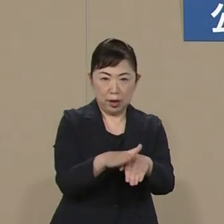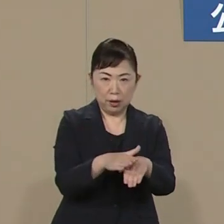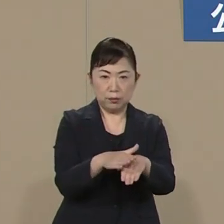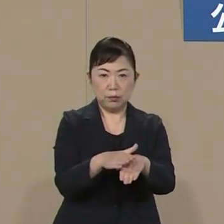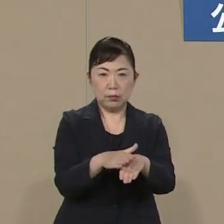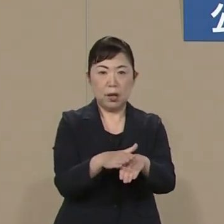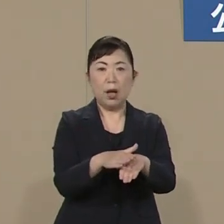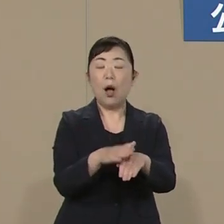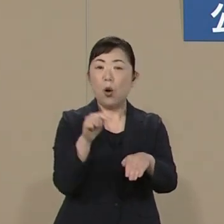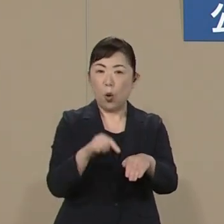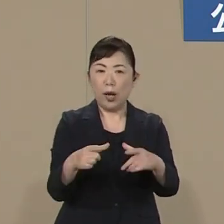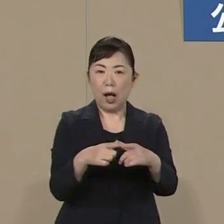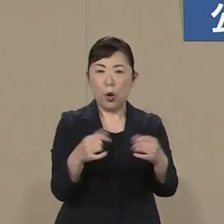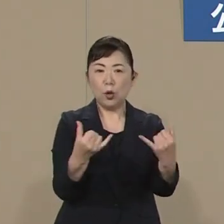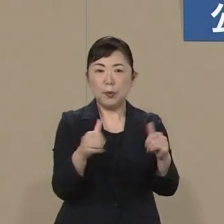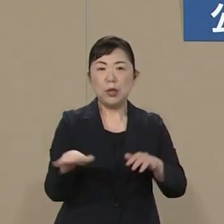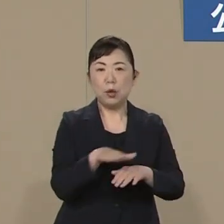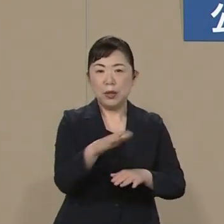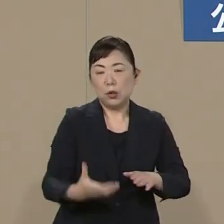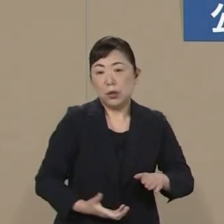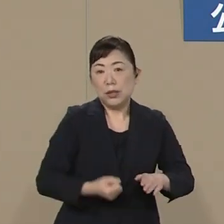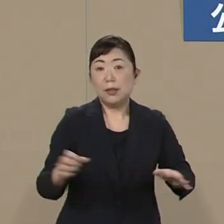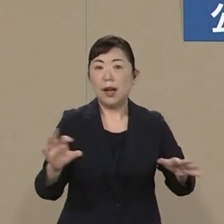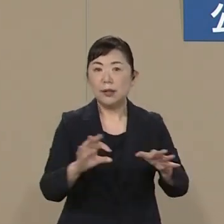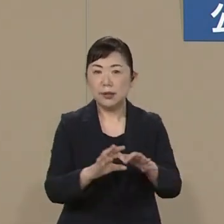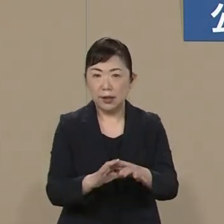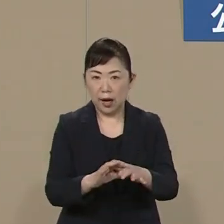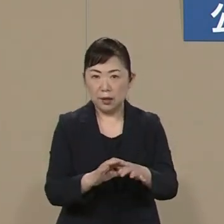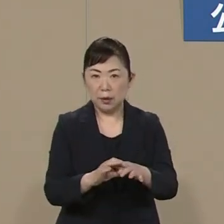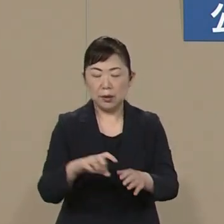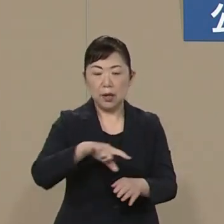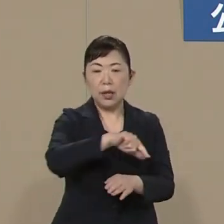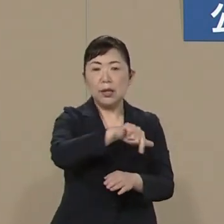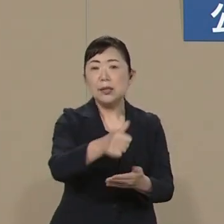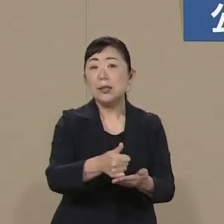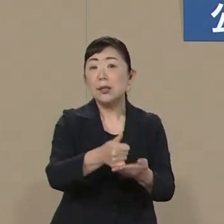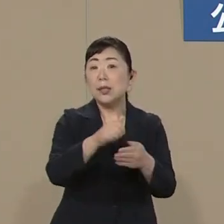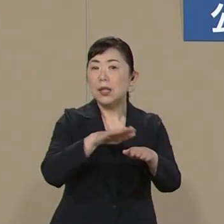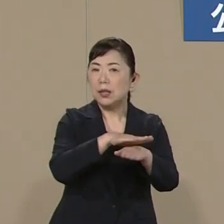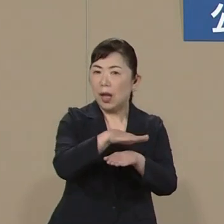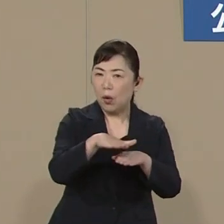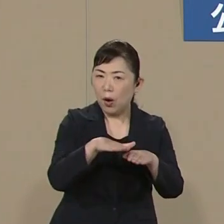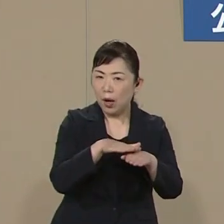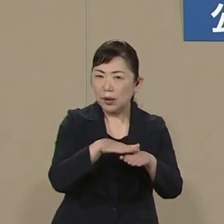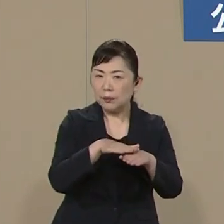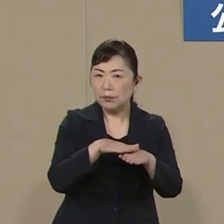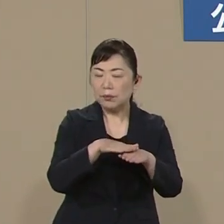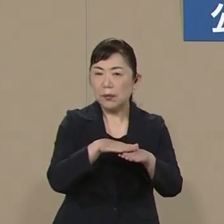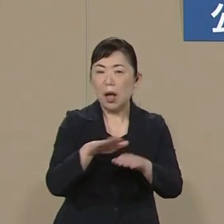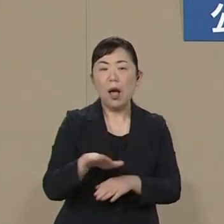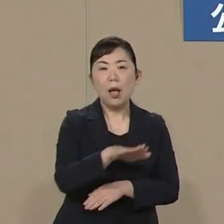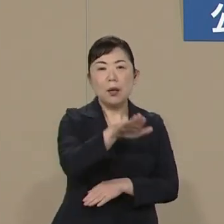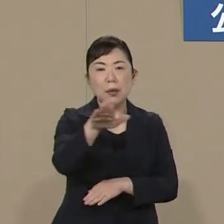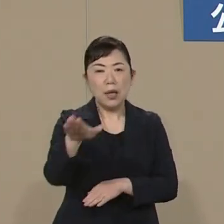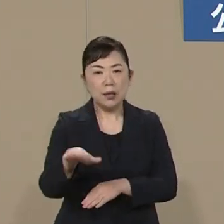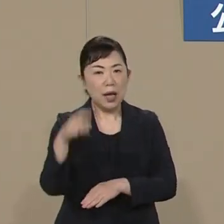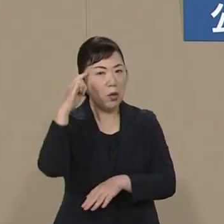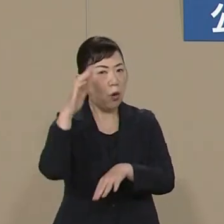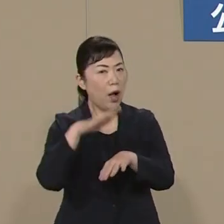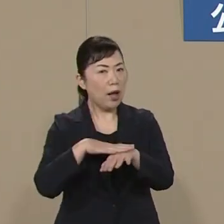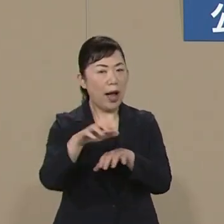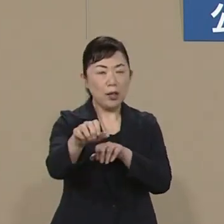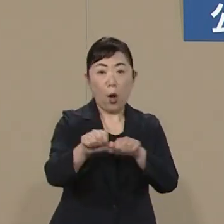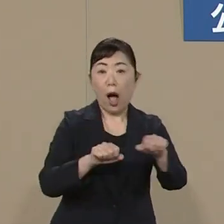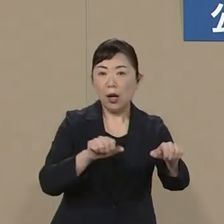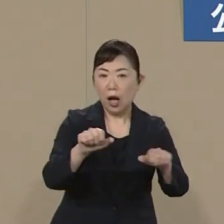国民の信頼は得られません地域に根を張り生活者の目線で庶民